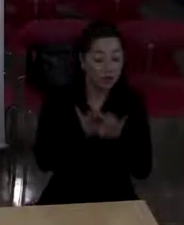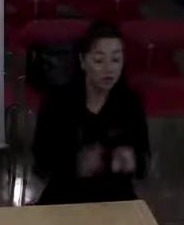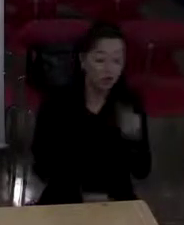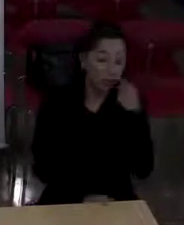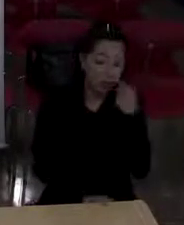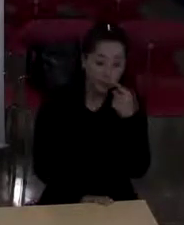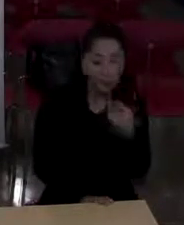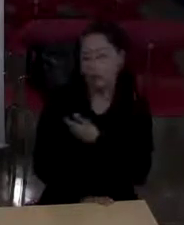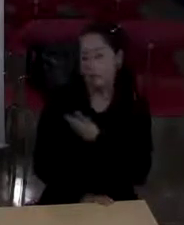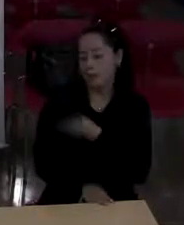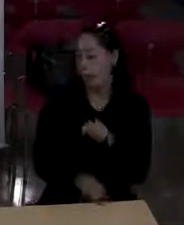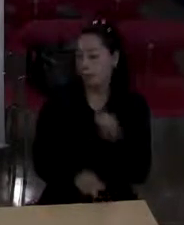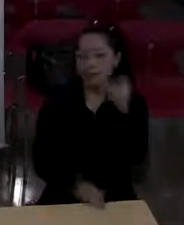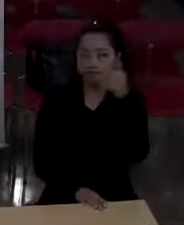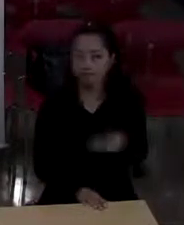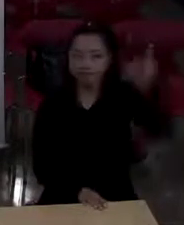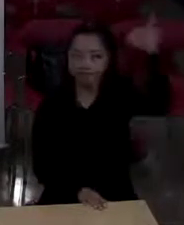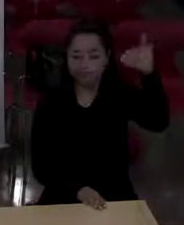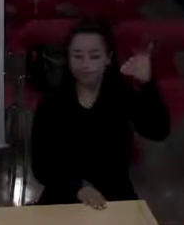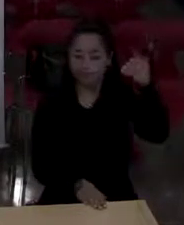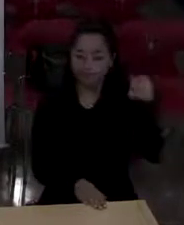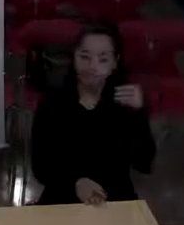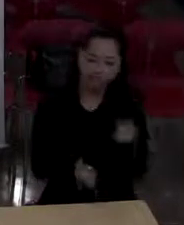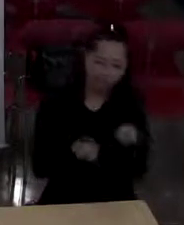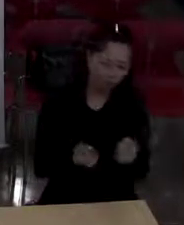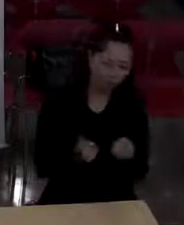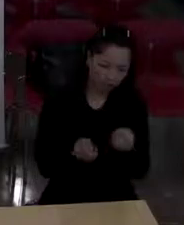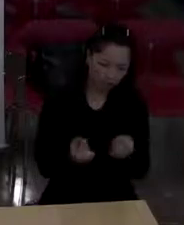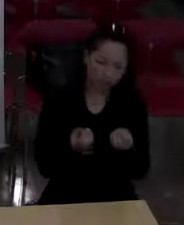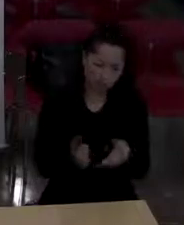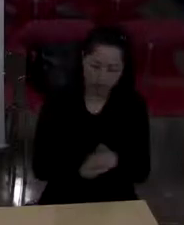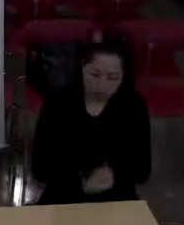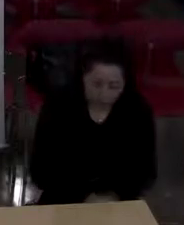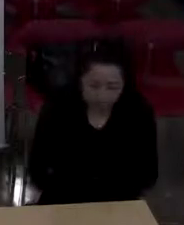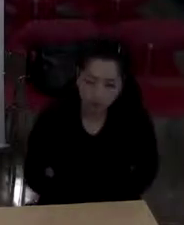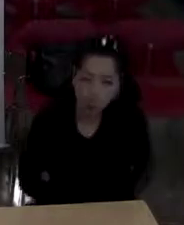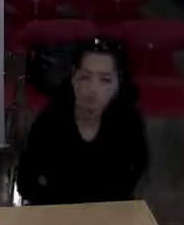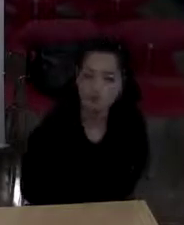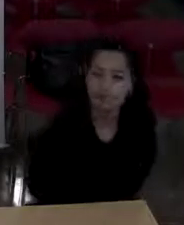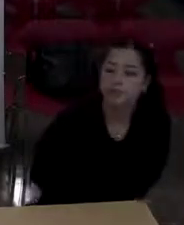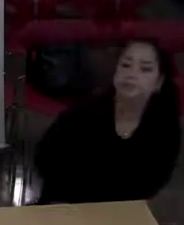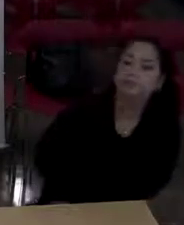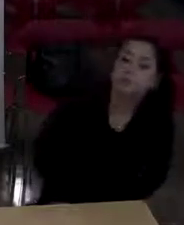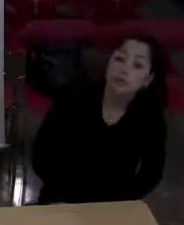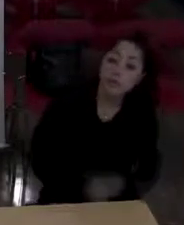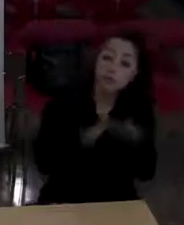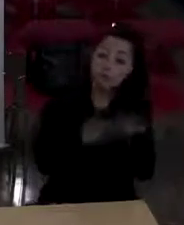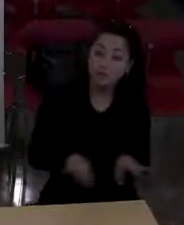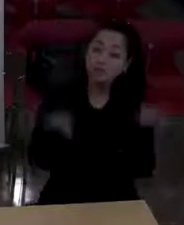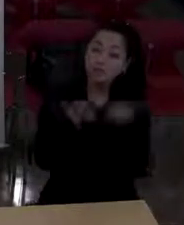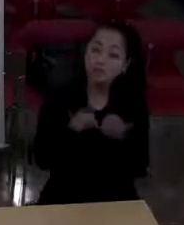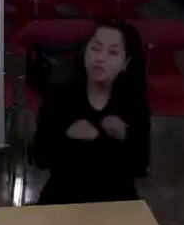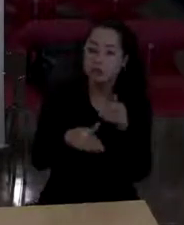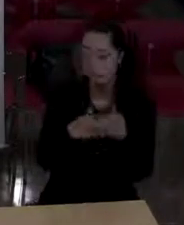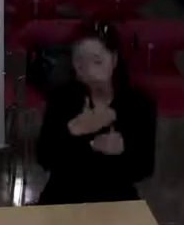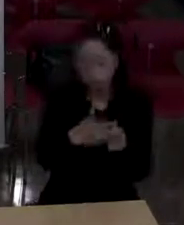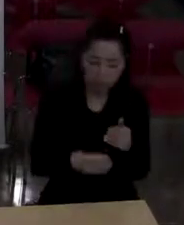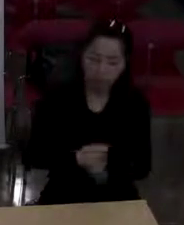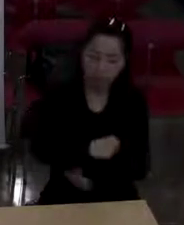dando. Como les decía hace un rato, se va estructurando, vamos avanzando en formar frases más